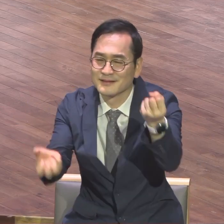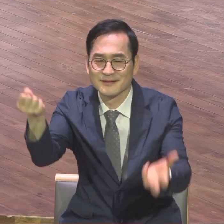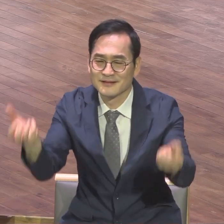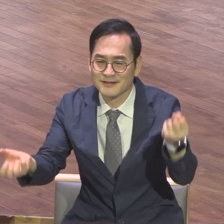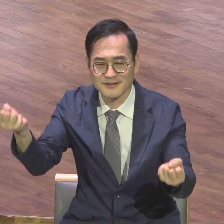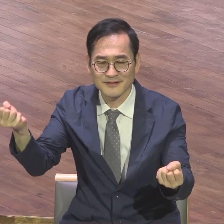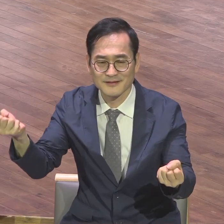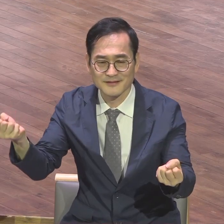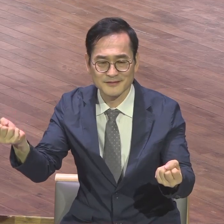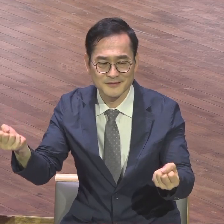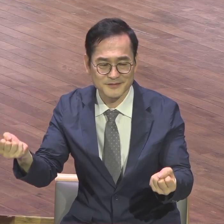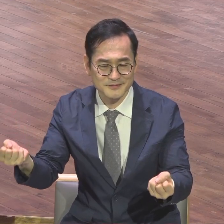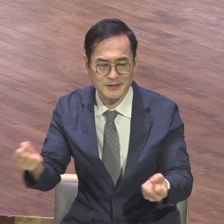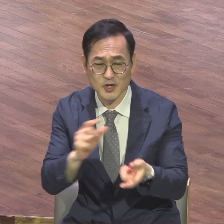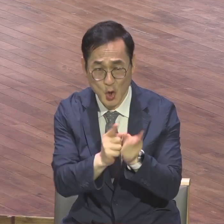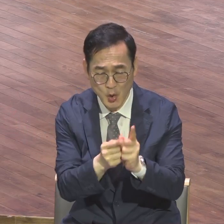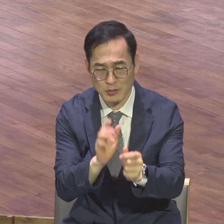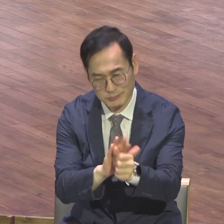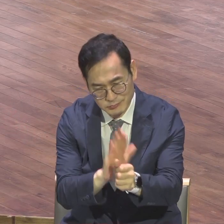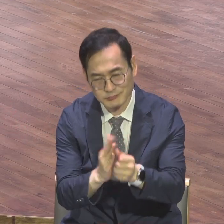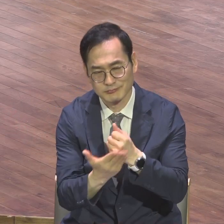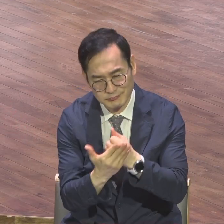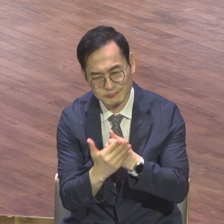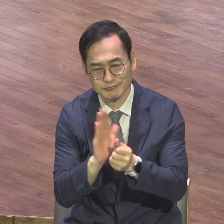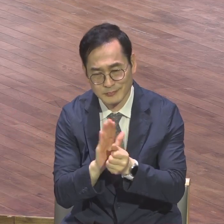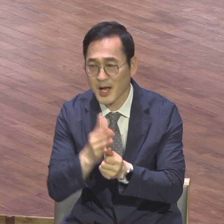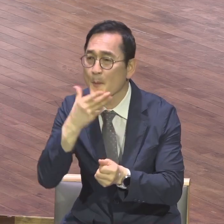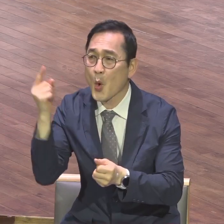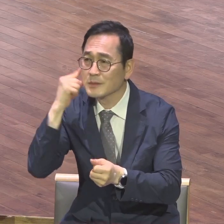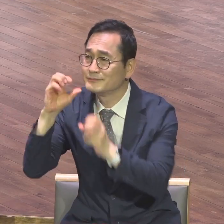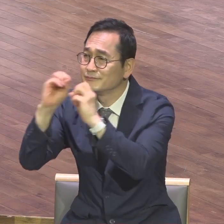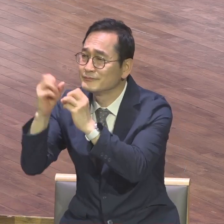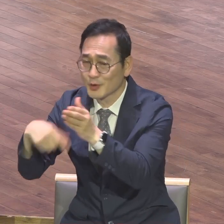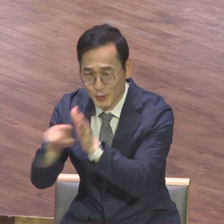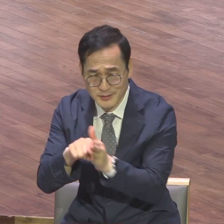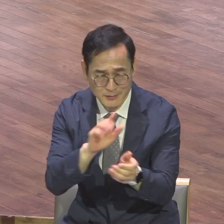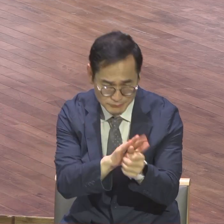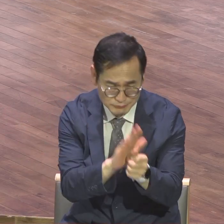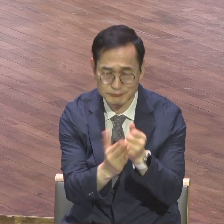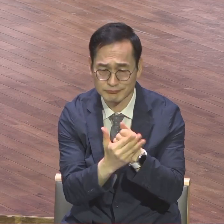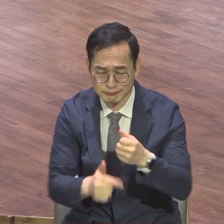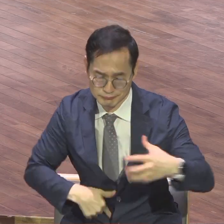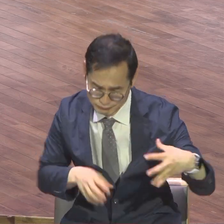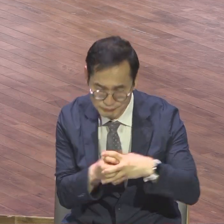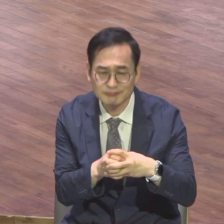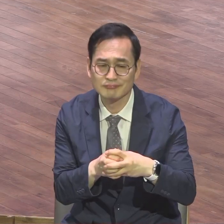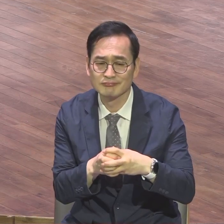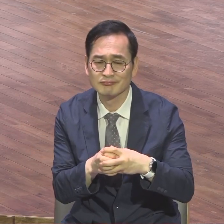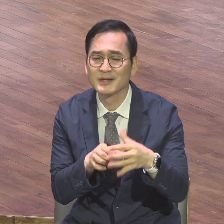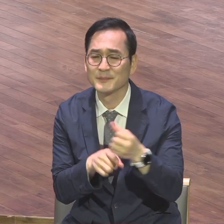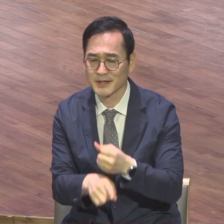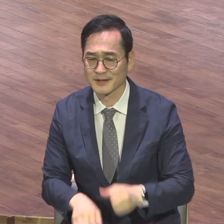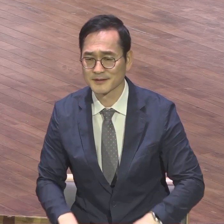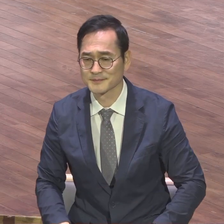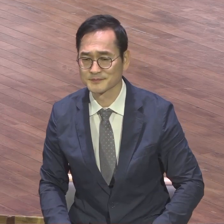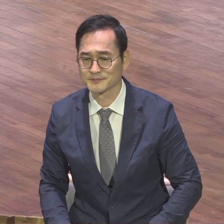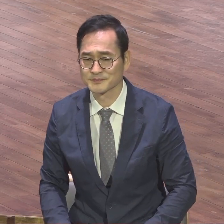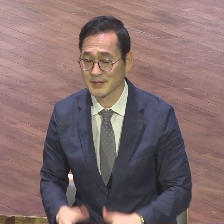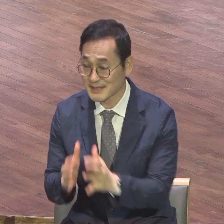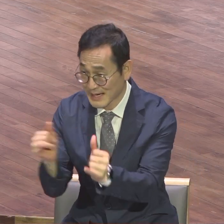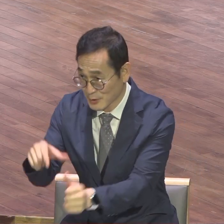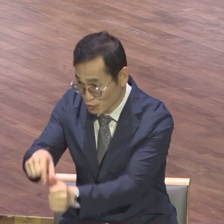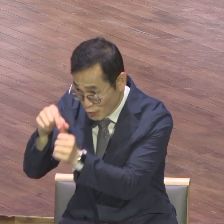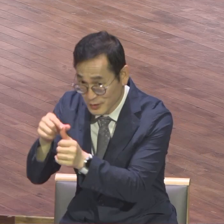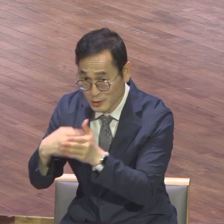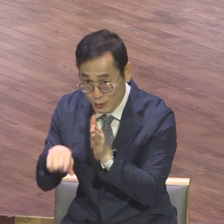뭐냐? 서로 함께 원리시 되어서 복음 운동하라고. 사람들을 살려내는